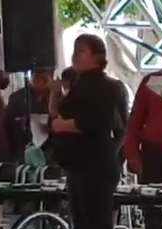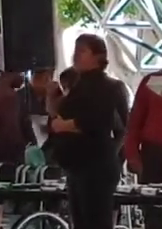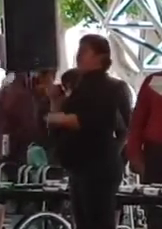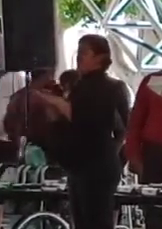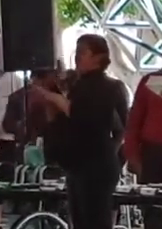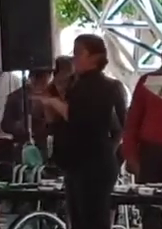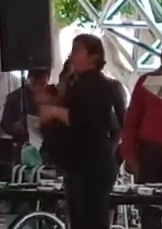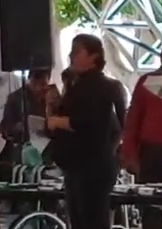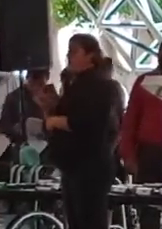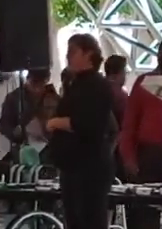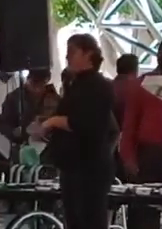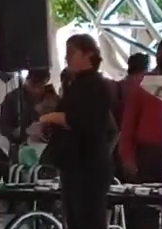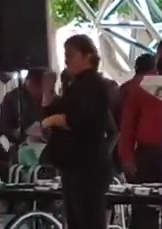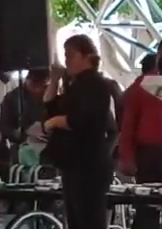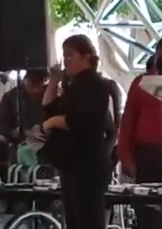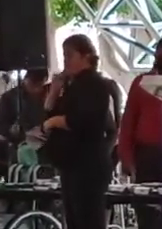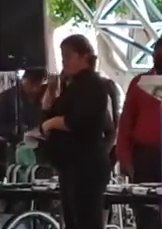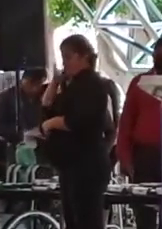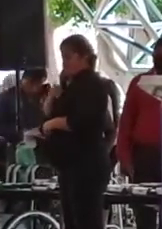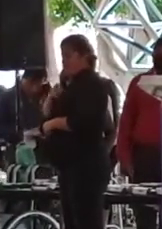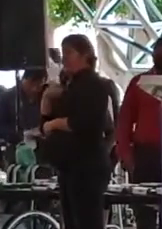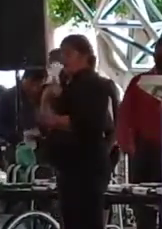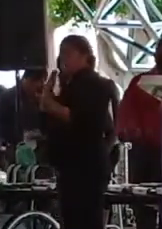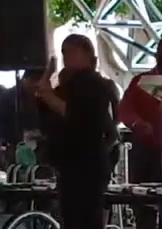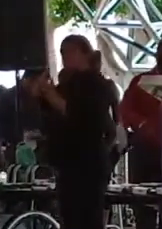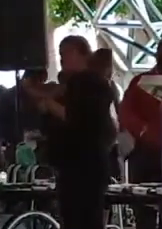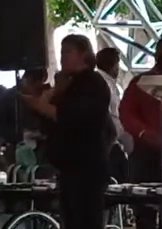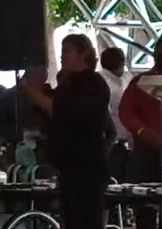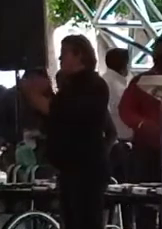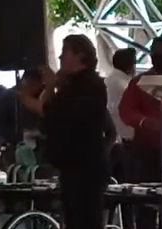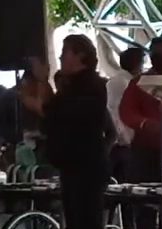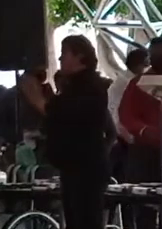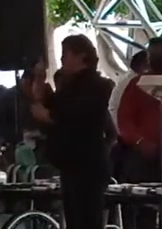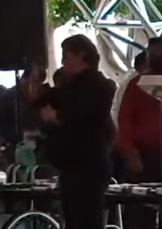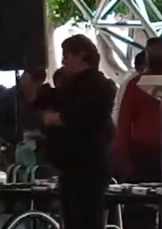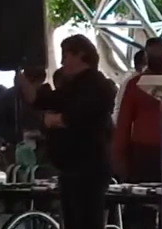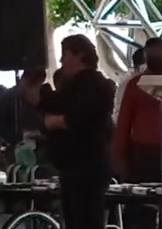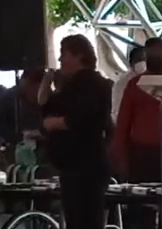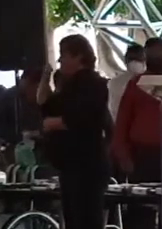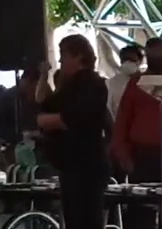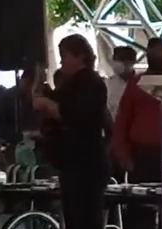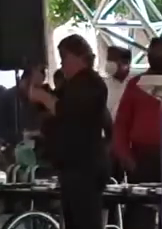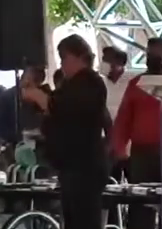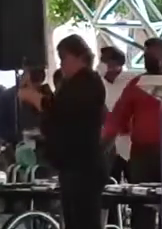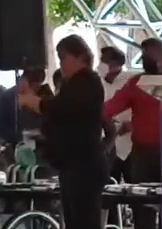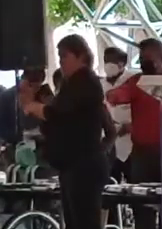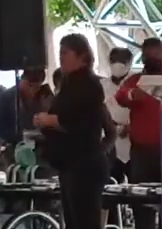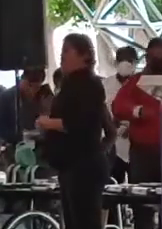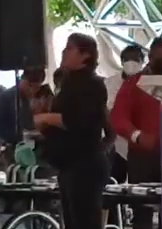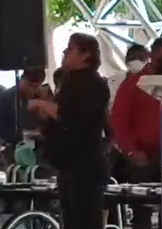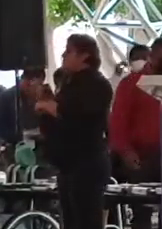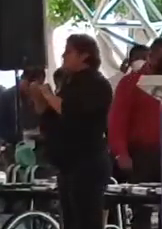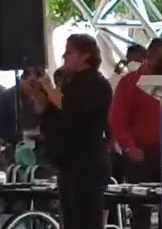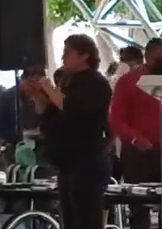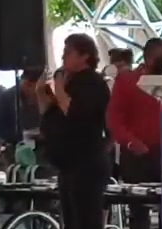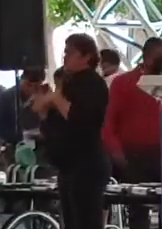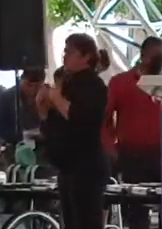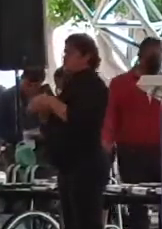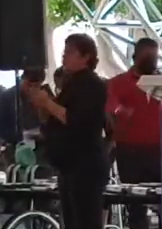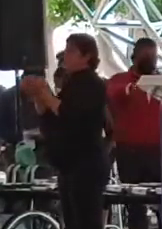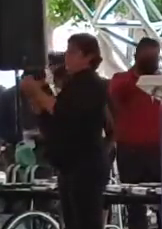que visitemos cada escuela de nivel primaria en el estado de Tlaxcala. Imaginan cuántas escuelas tenemos